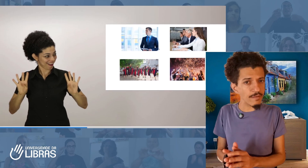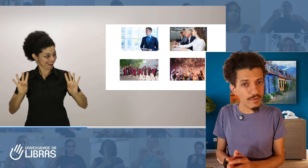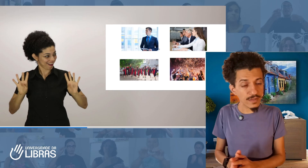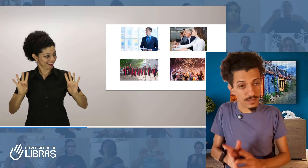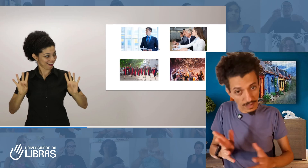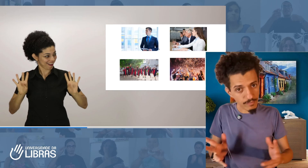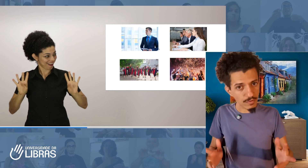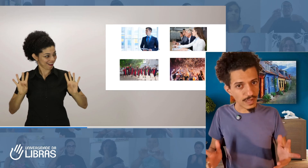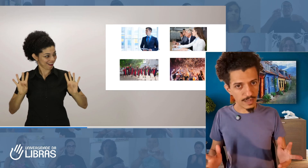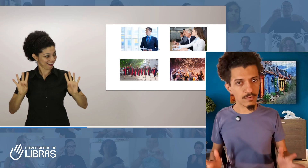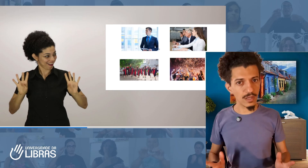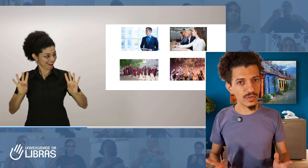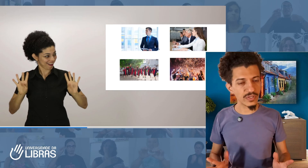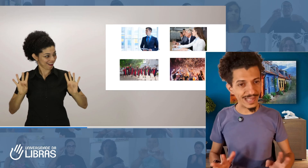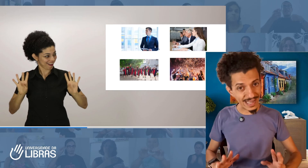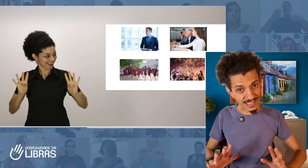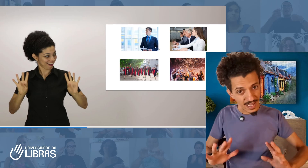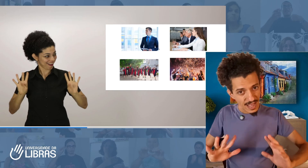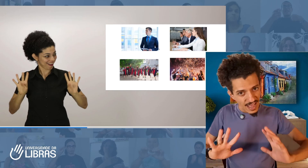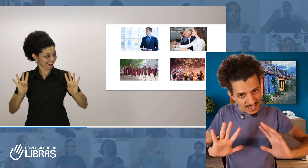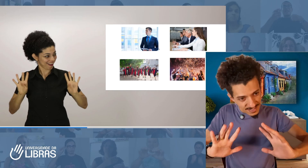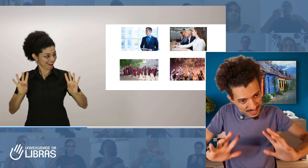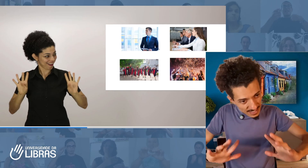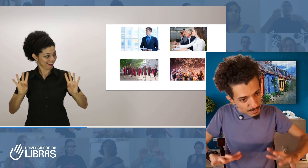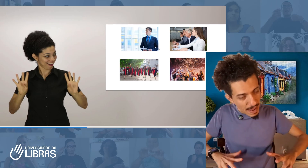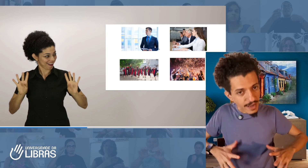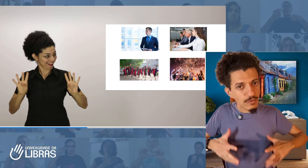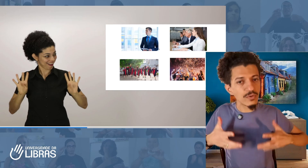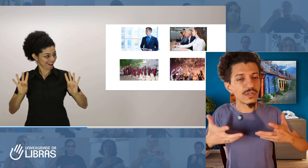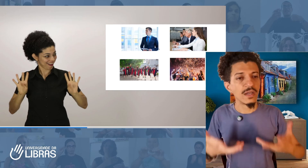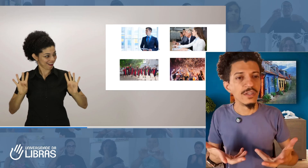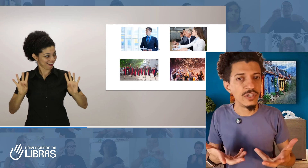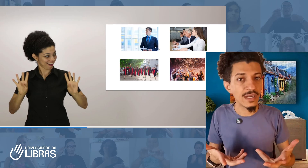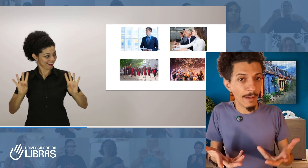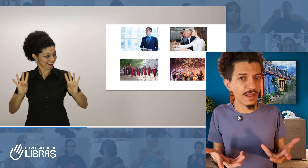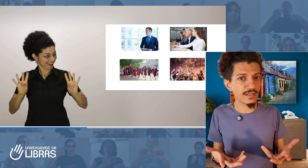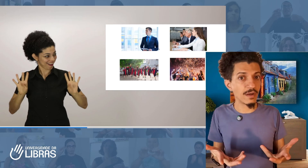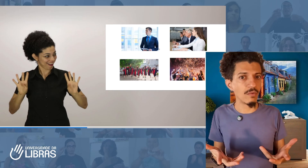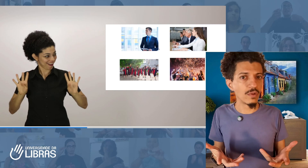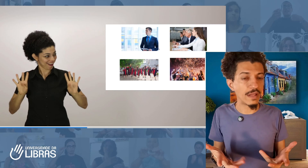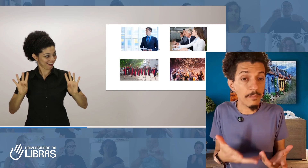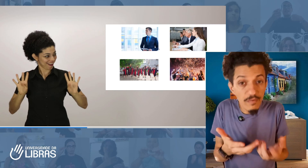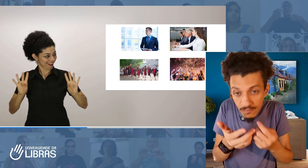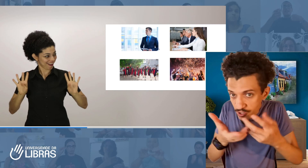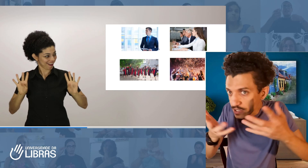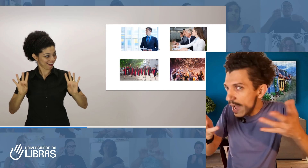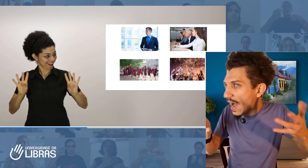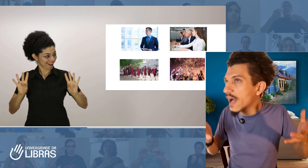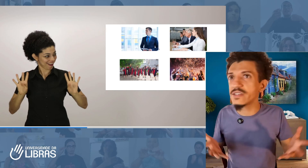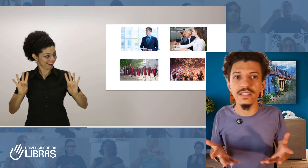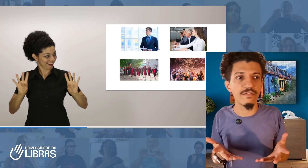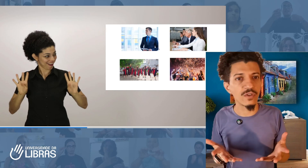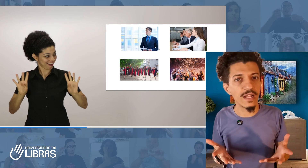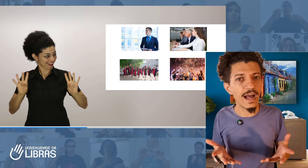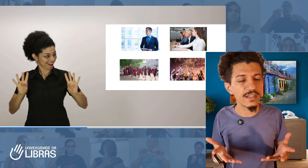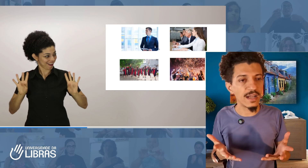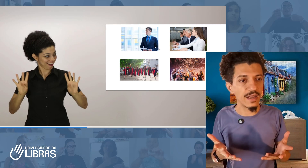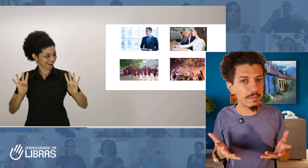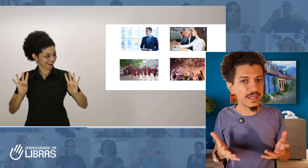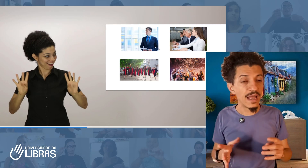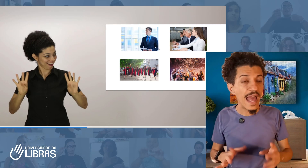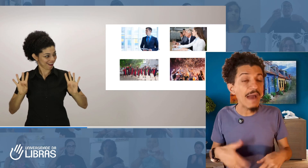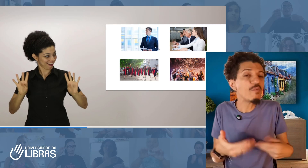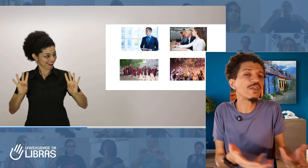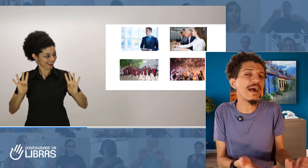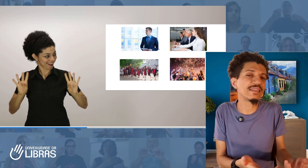desde a infância teve contato com a língua de sinais, esses aspectos de captação da profundidade dessa visualidade da